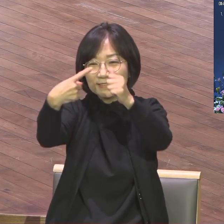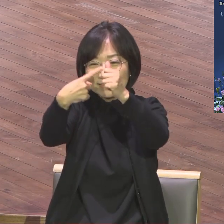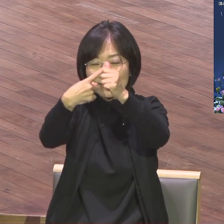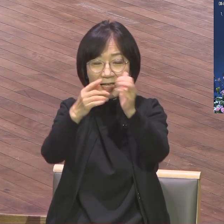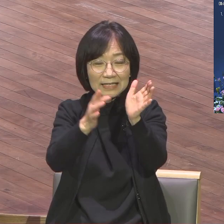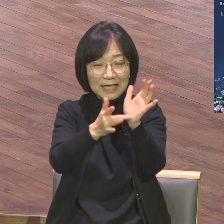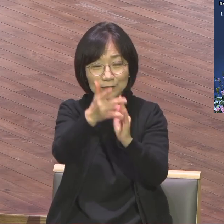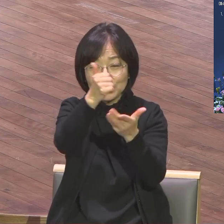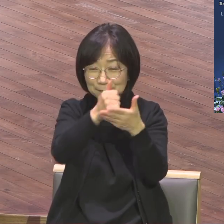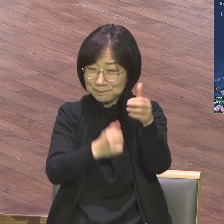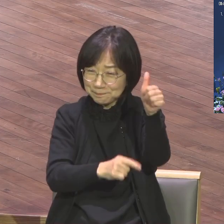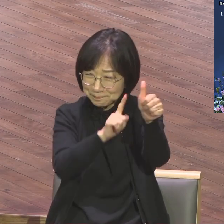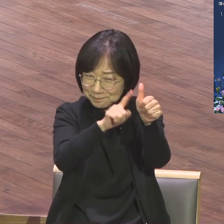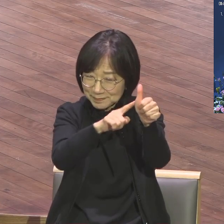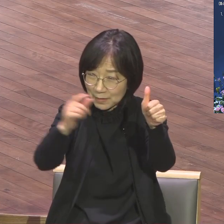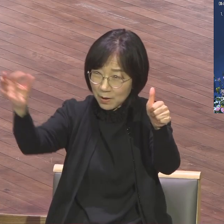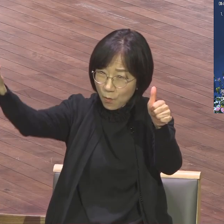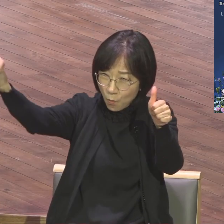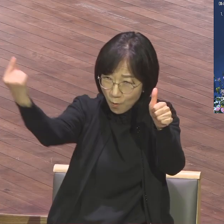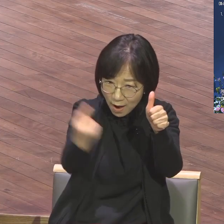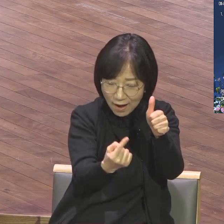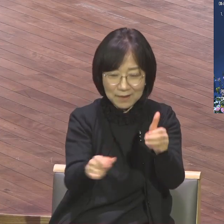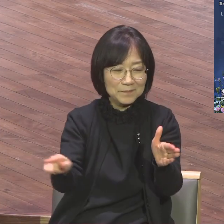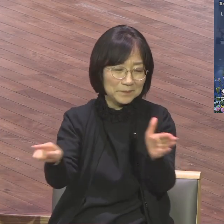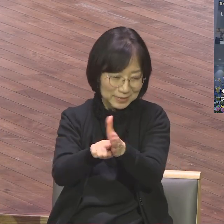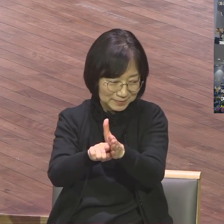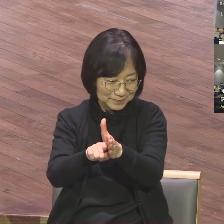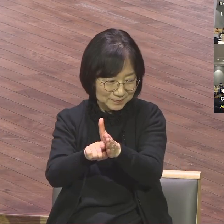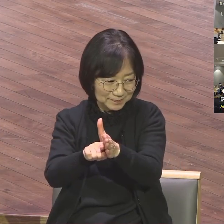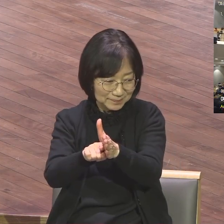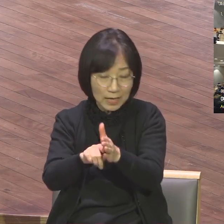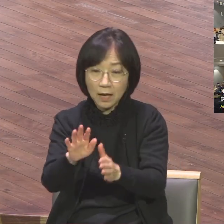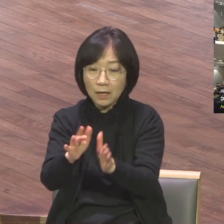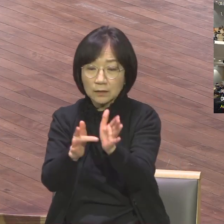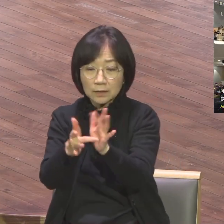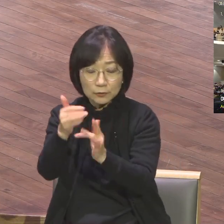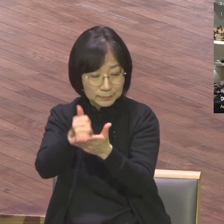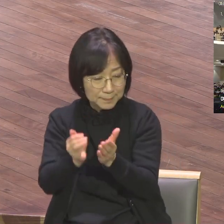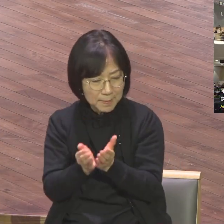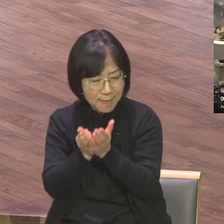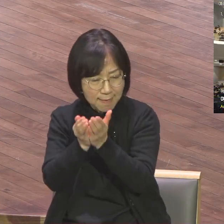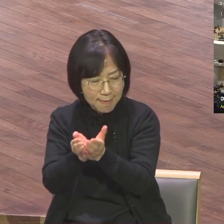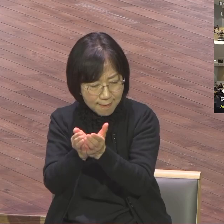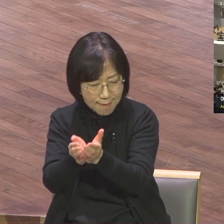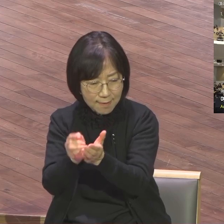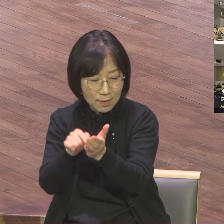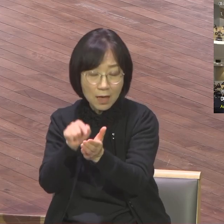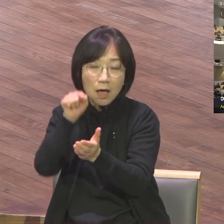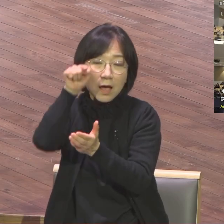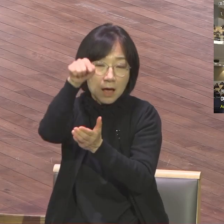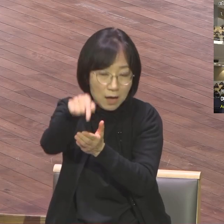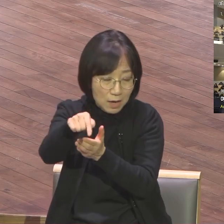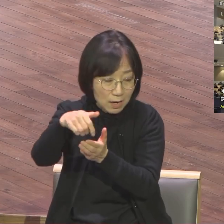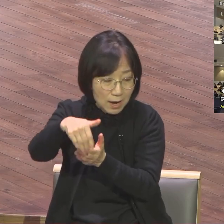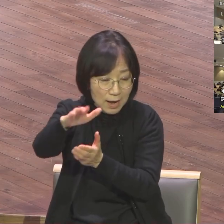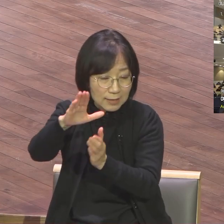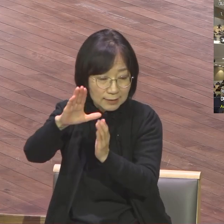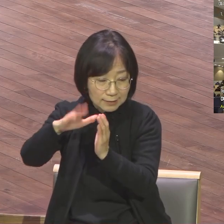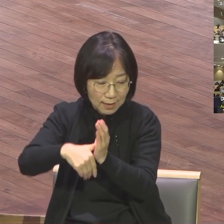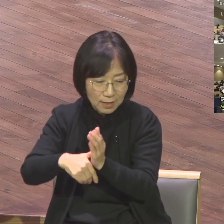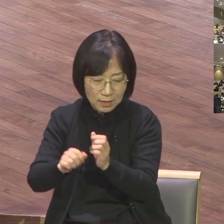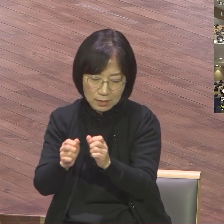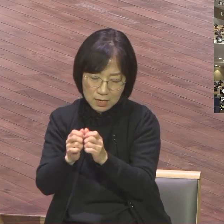나오는 믿음입니다. 21절을 봅니다. 예수께서 배를 타시고 다시 맞은편으로